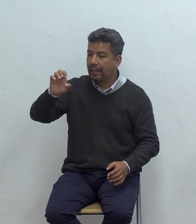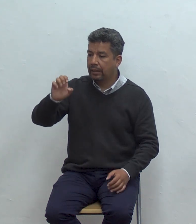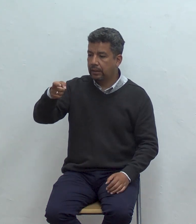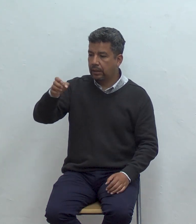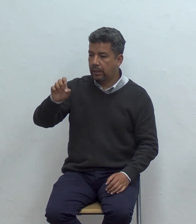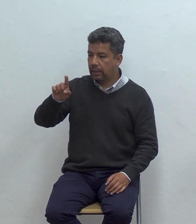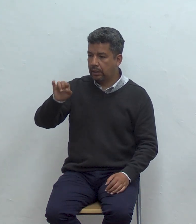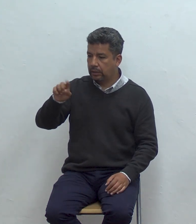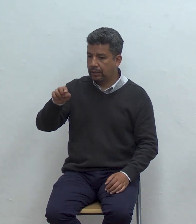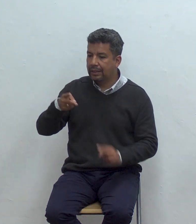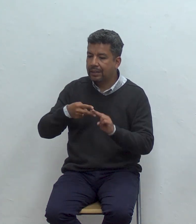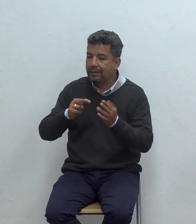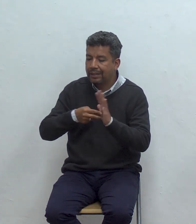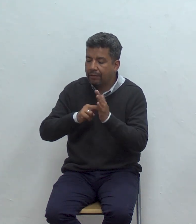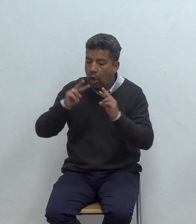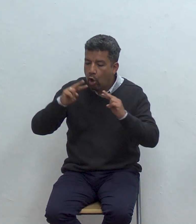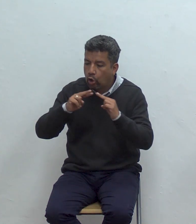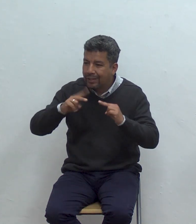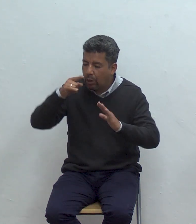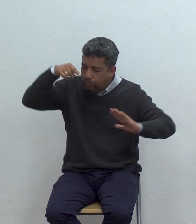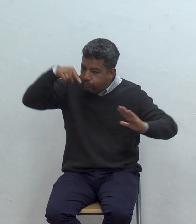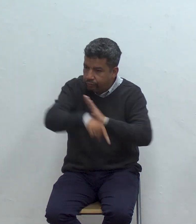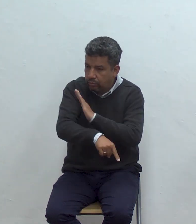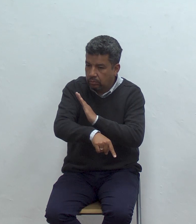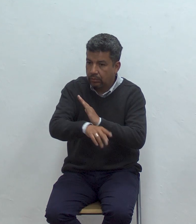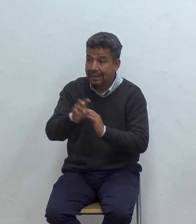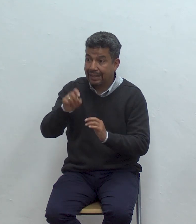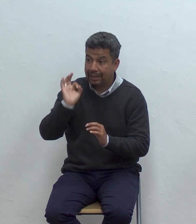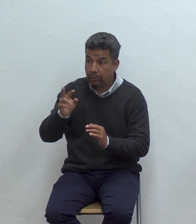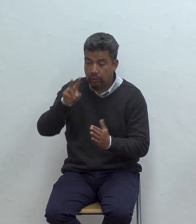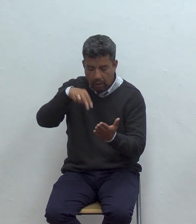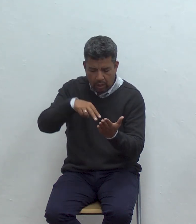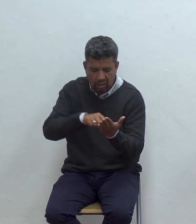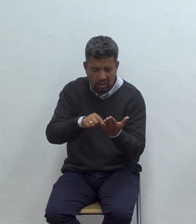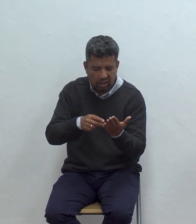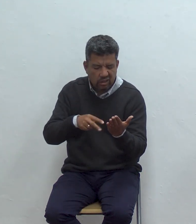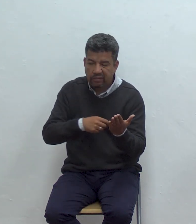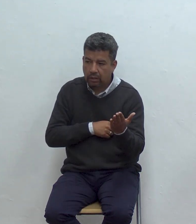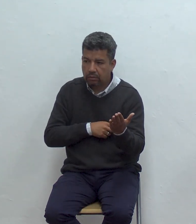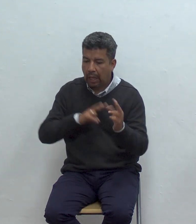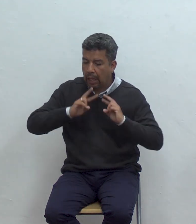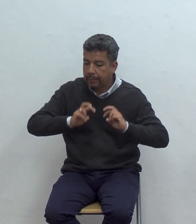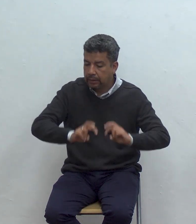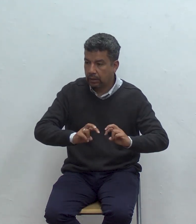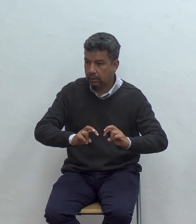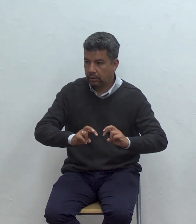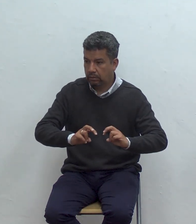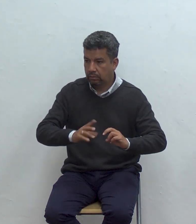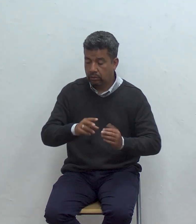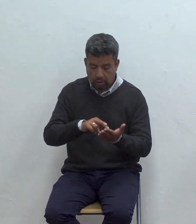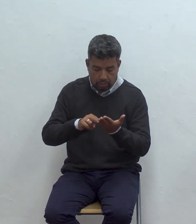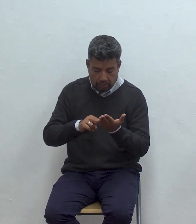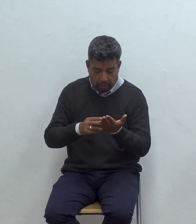exégesis. Cuando usted lee un texto, siempre que usted lea un texto, tiene que hacer exégesis. Porque si no lo entiende, si no lo conoce, pues se